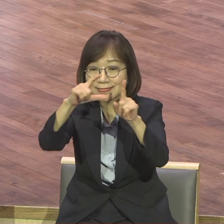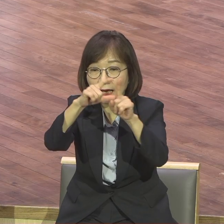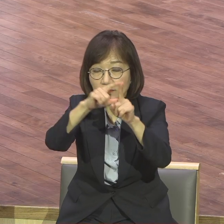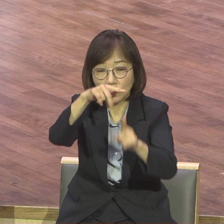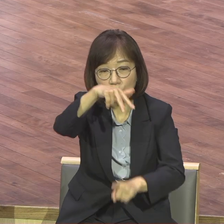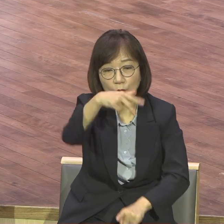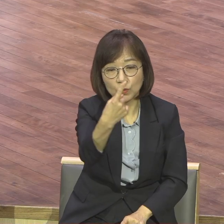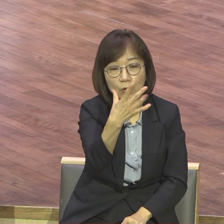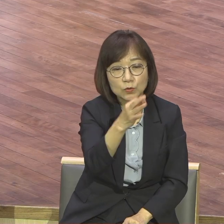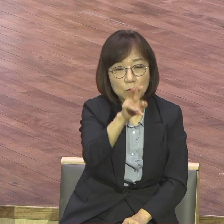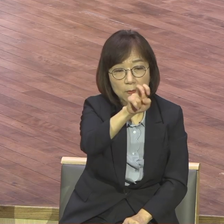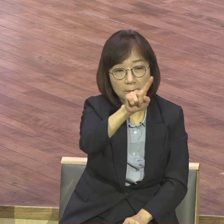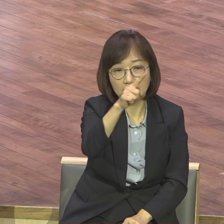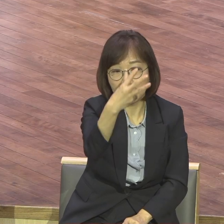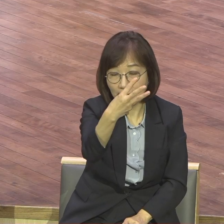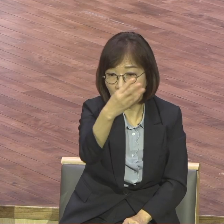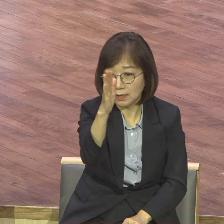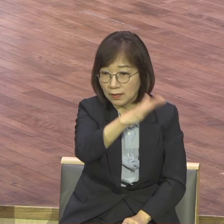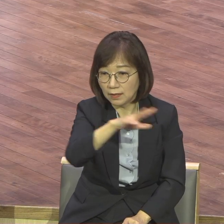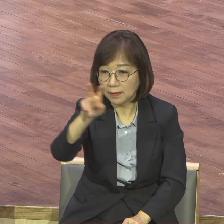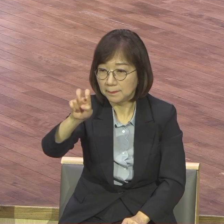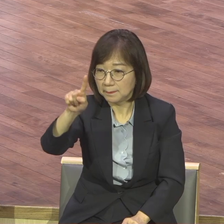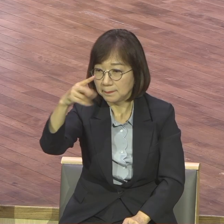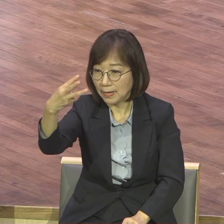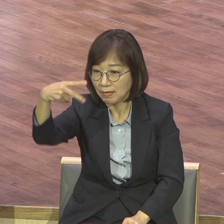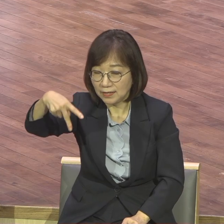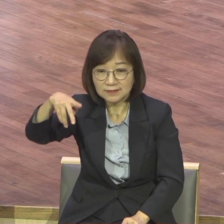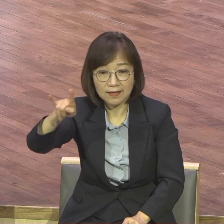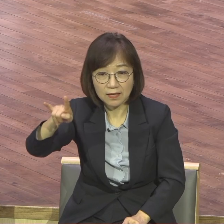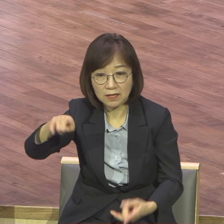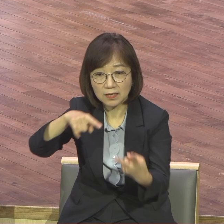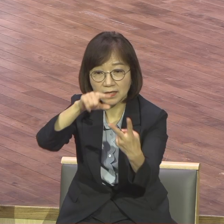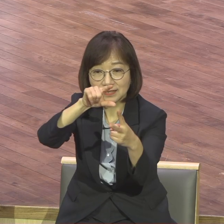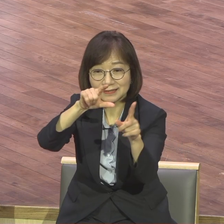말과 더불어서 말세라고 하는 이 말이